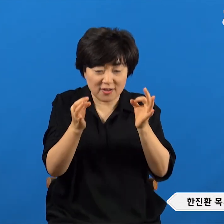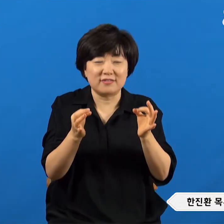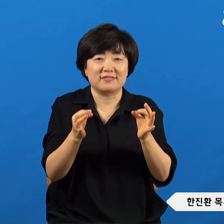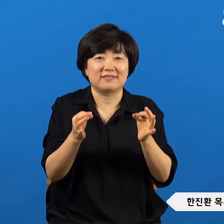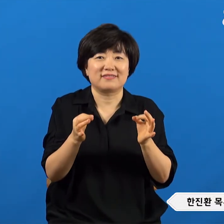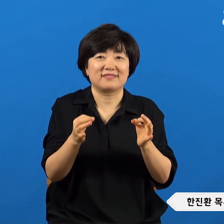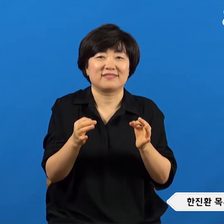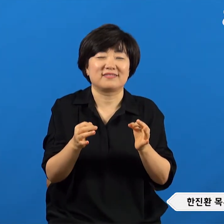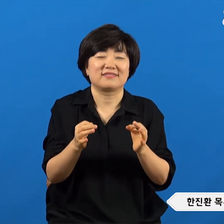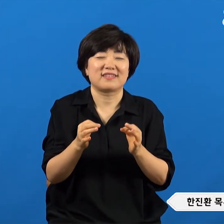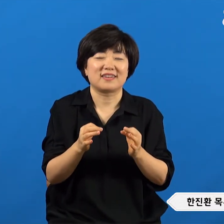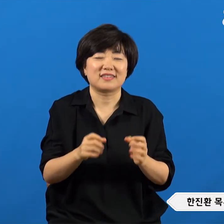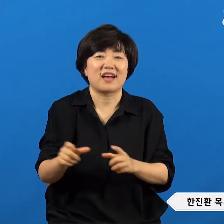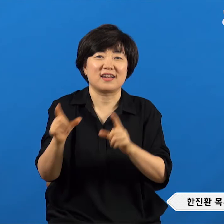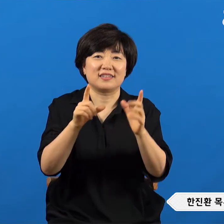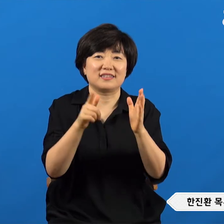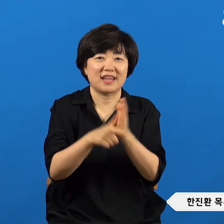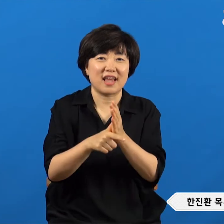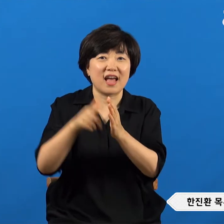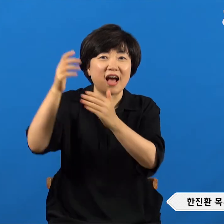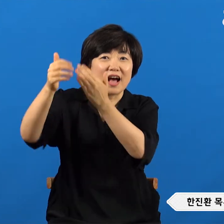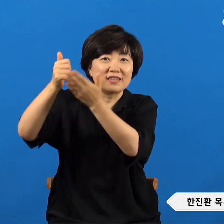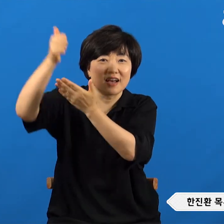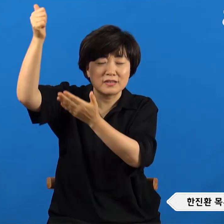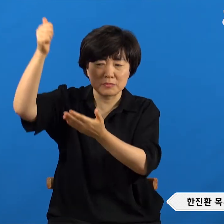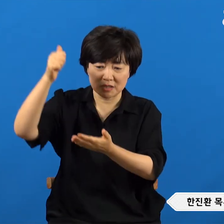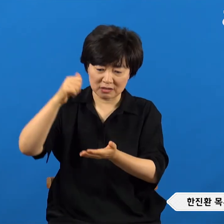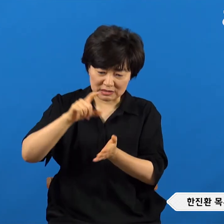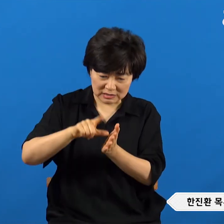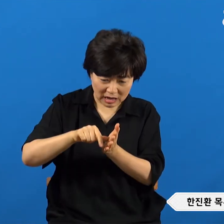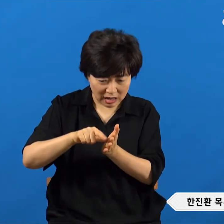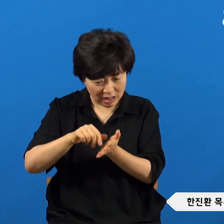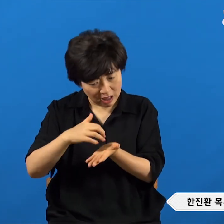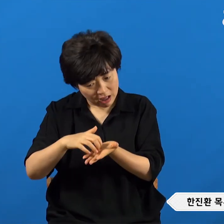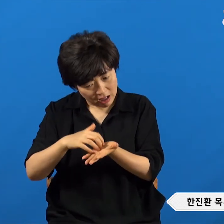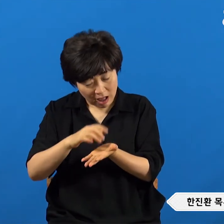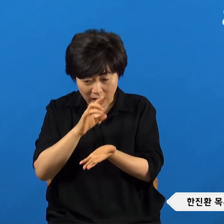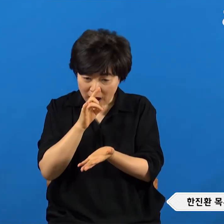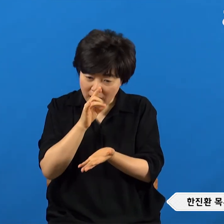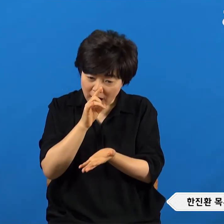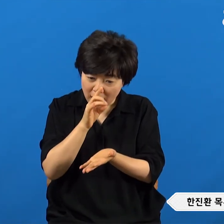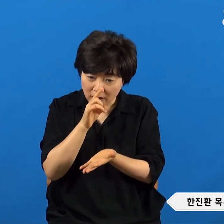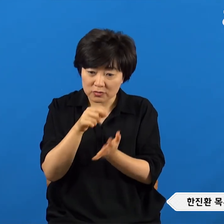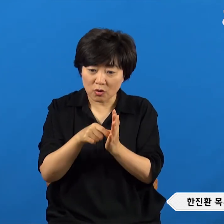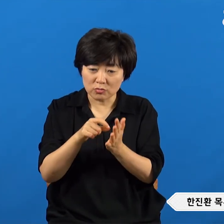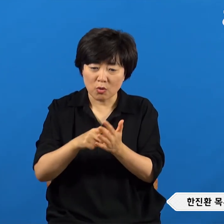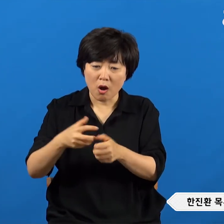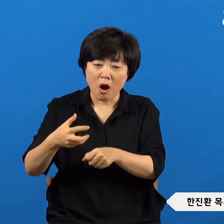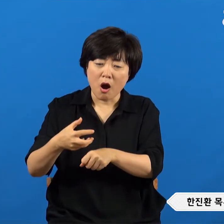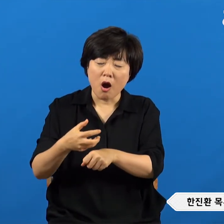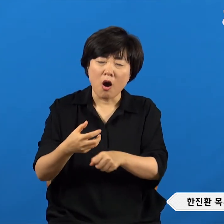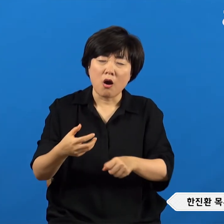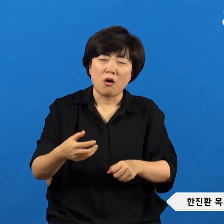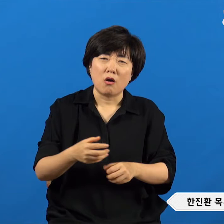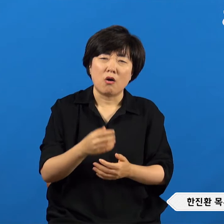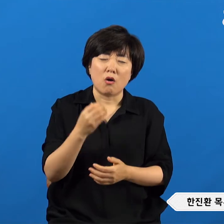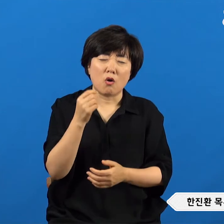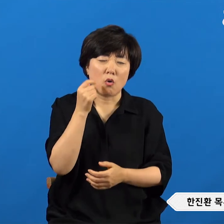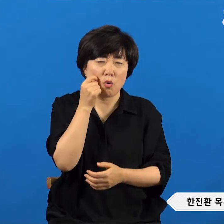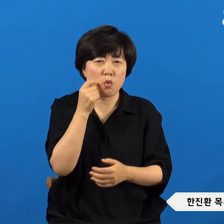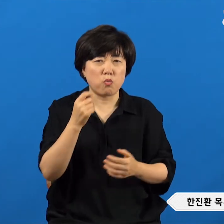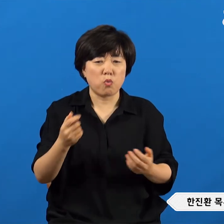때에 하나님께서 도저히 산술적으로는 계산이 안 나오는 그런 엄청난 일들을 하도록 해주신